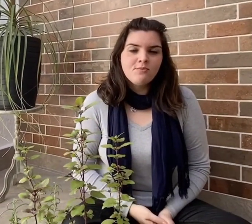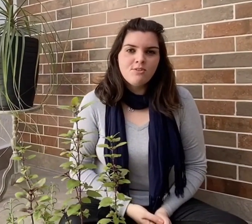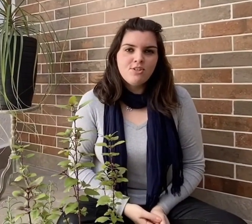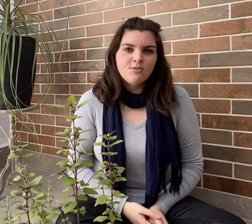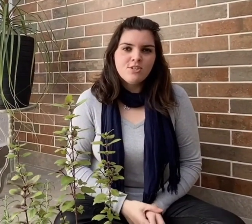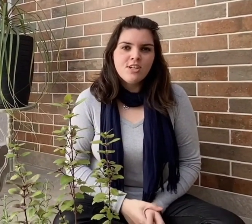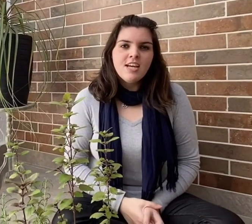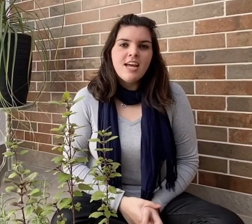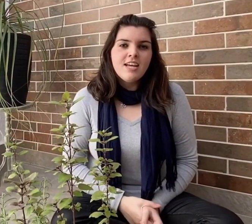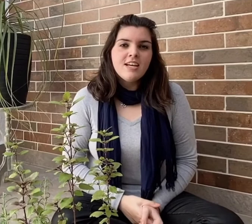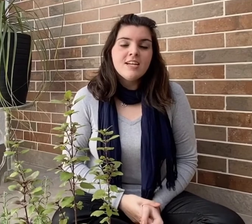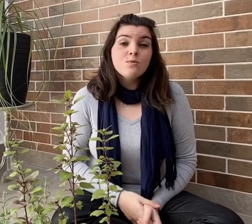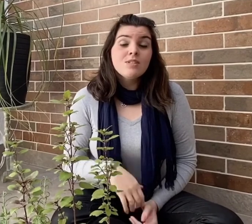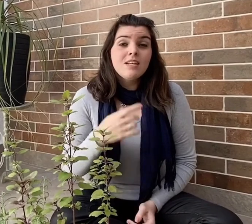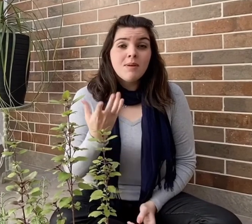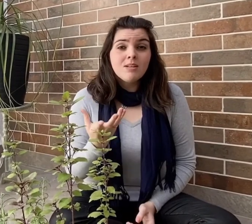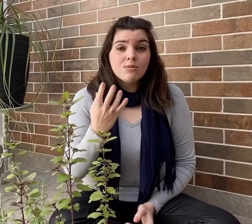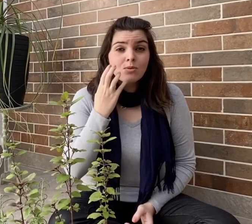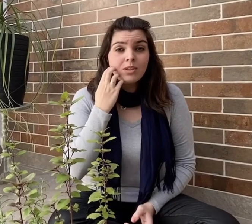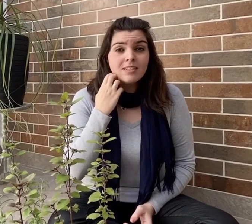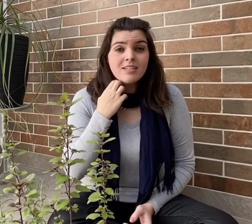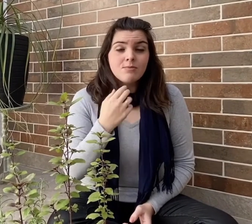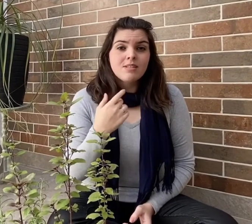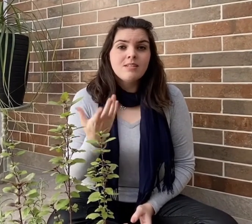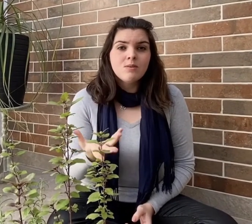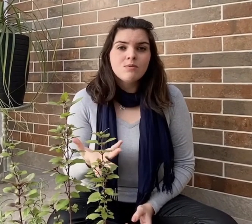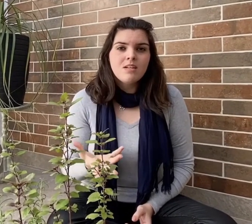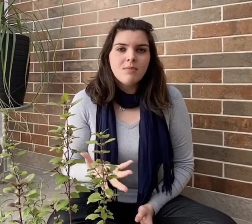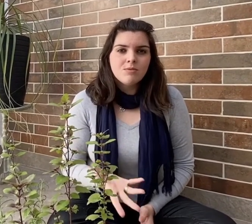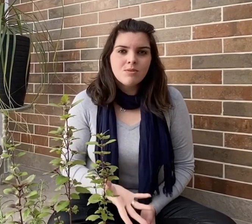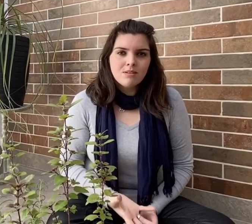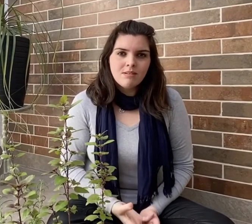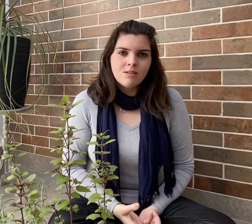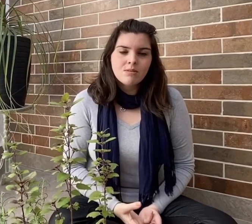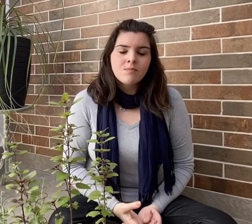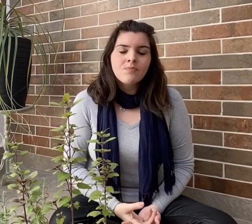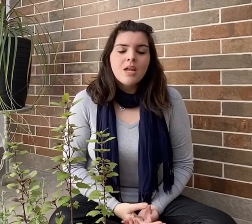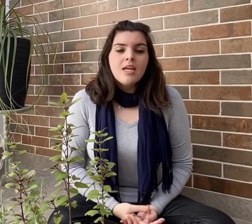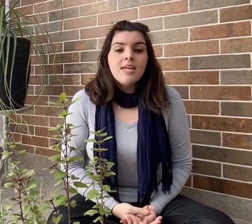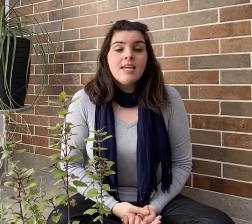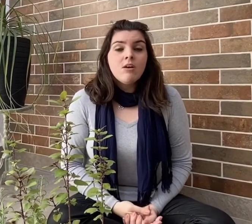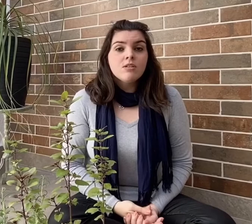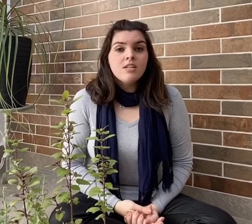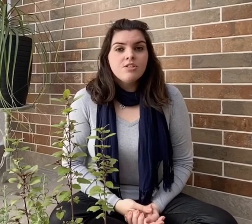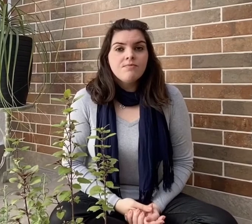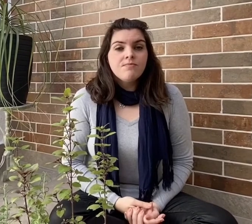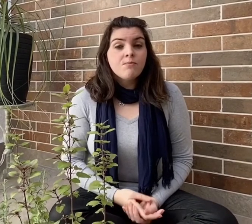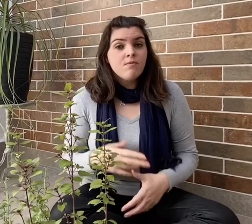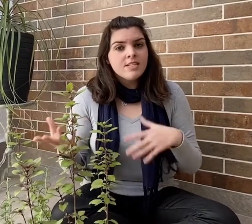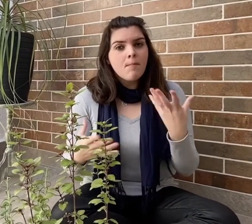de hoje é os alimentos orgânicos, né? São os alimentos orgânicos. E eu gostaria de conversar um